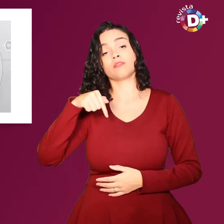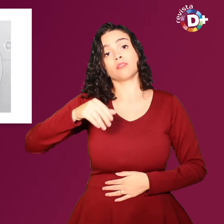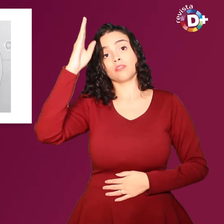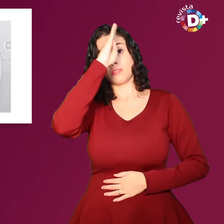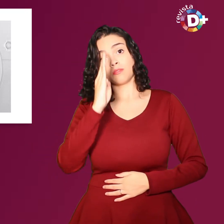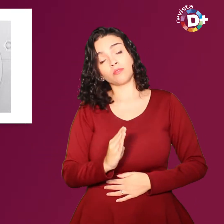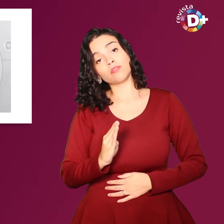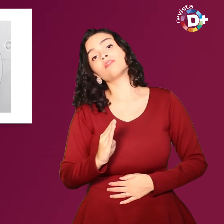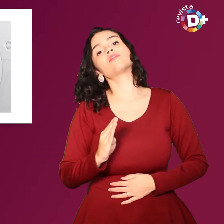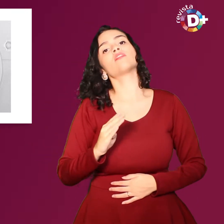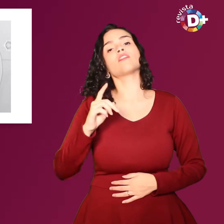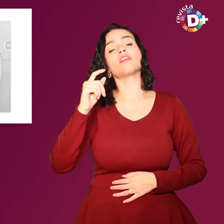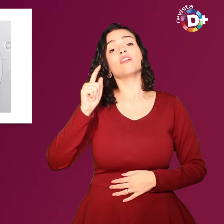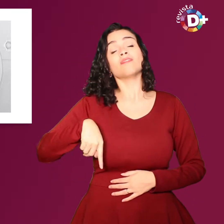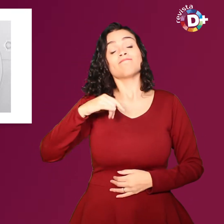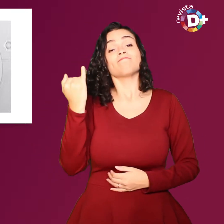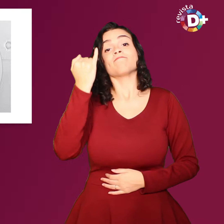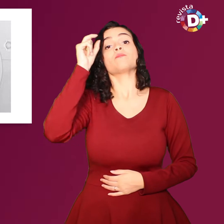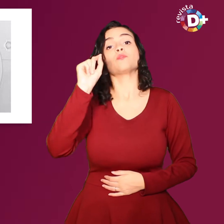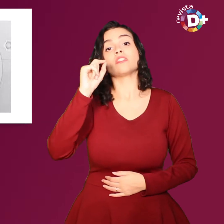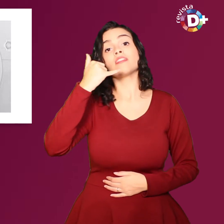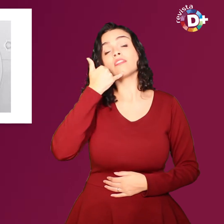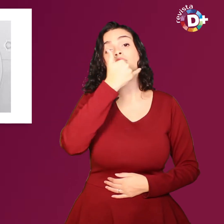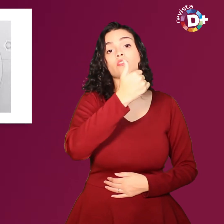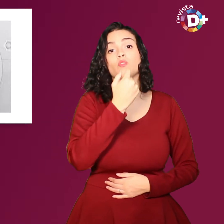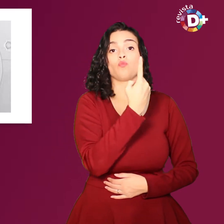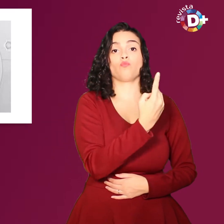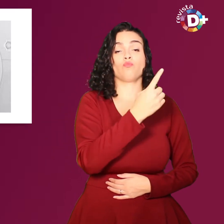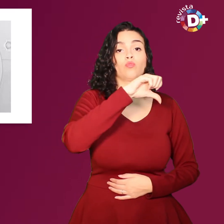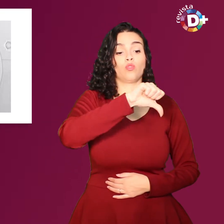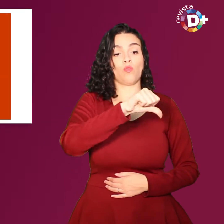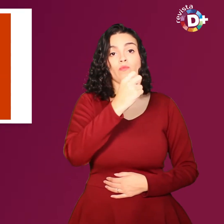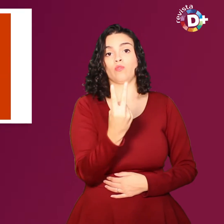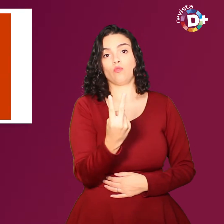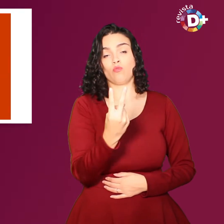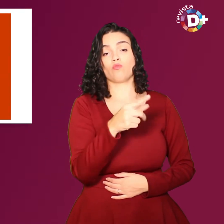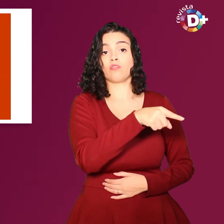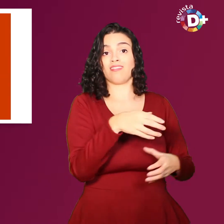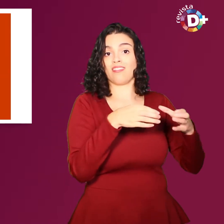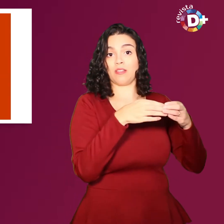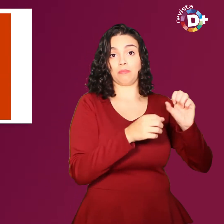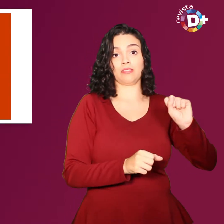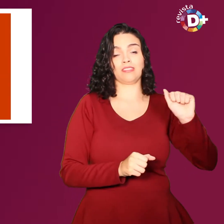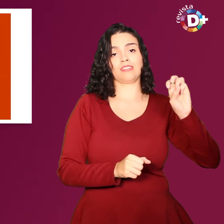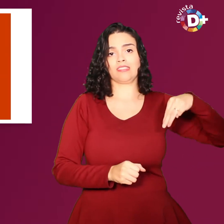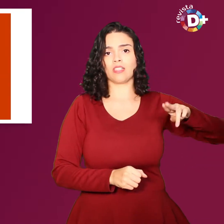esses casos. No Brasil, costumamos falar que o ideal é ligar para o 192, pois as equipes do